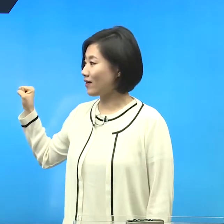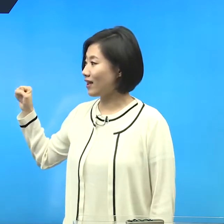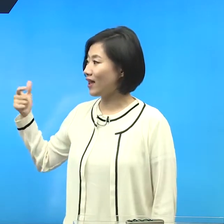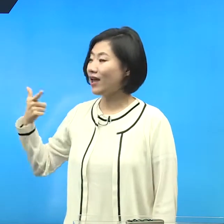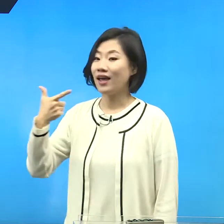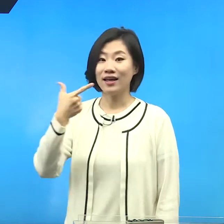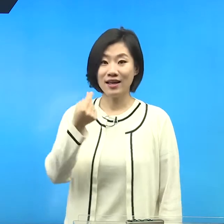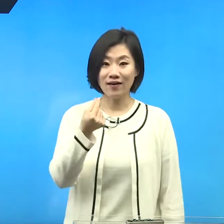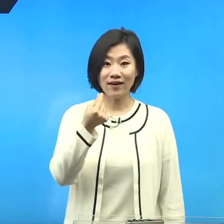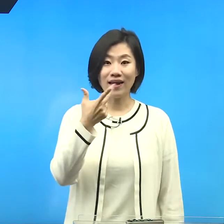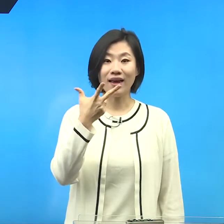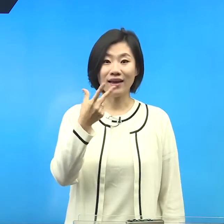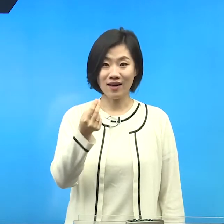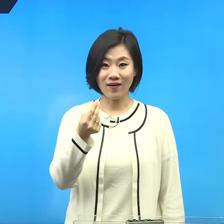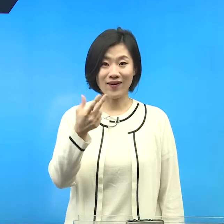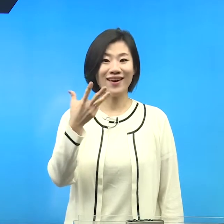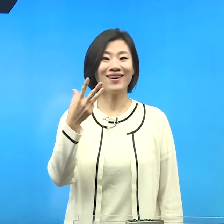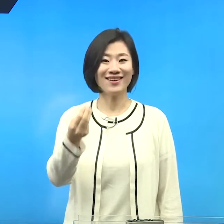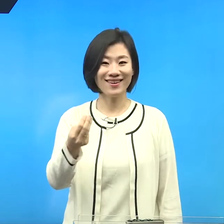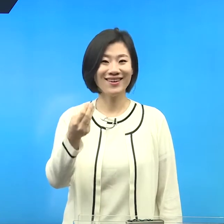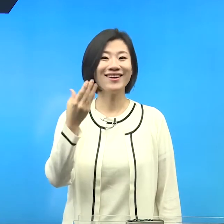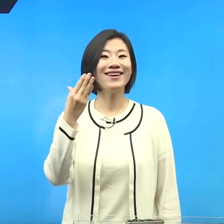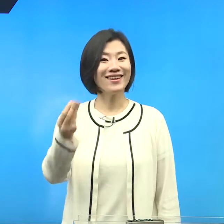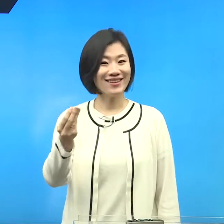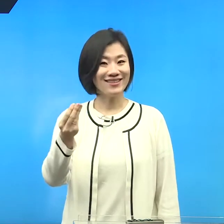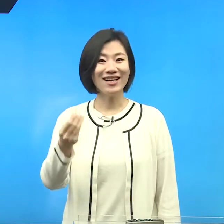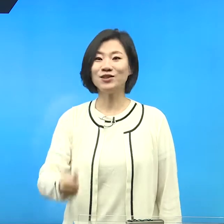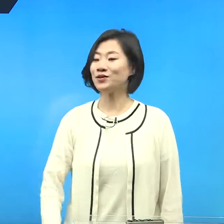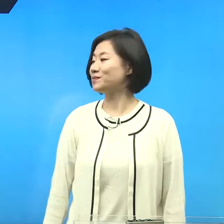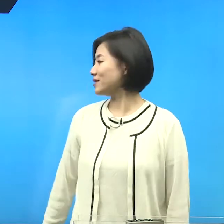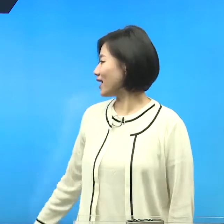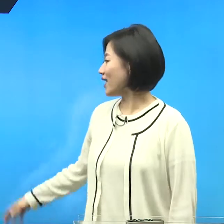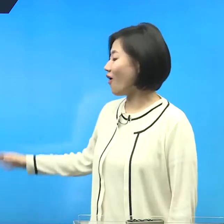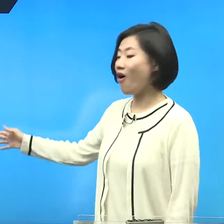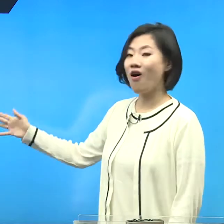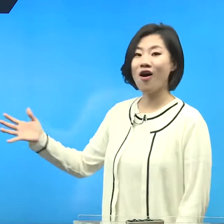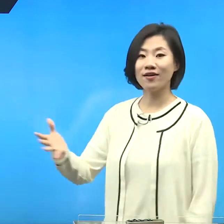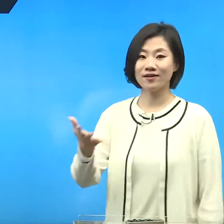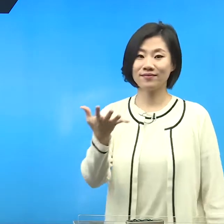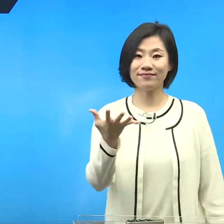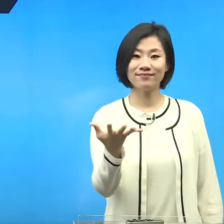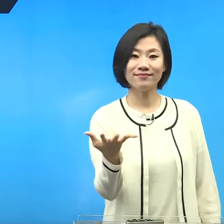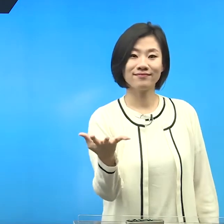이렇게, 이렇게, 이렇게, 이렇게. 자, 좋습니다. 억.